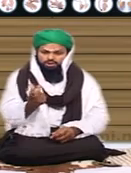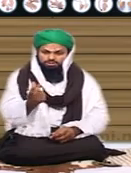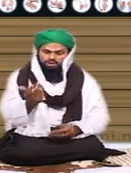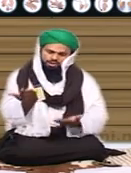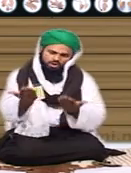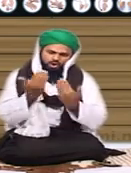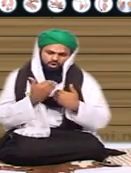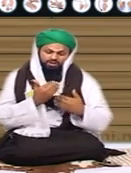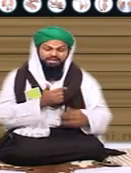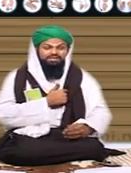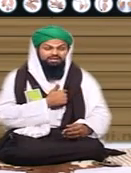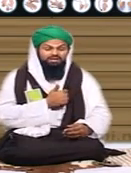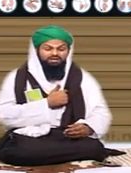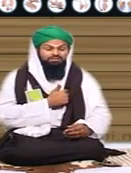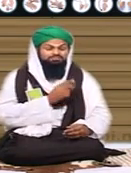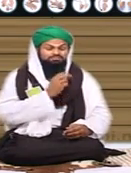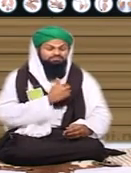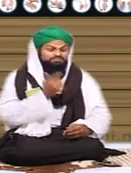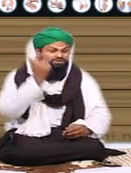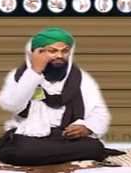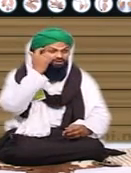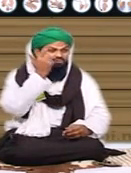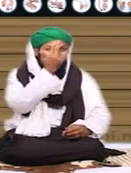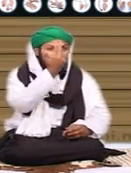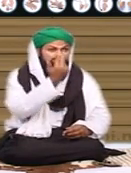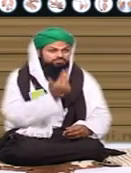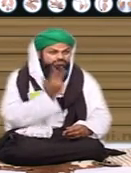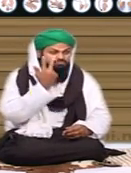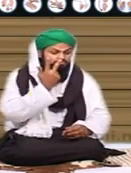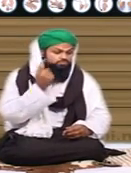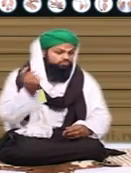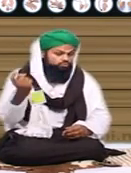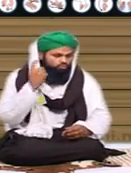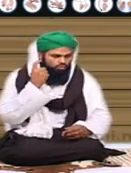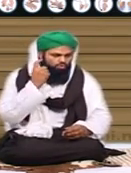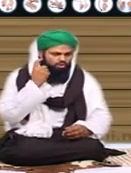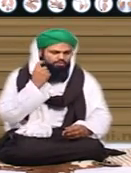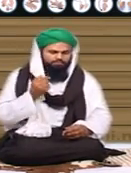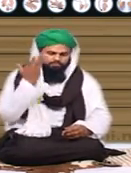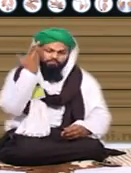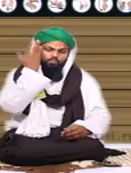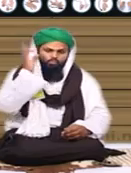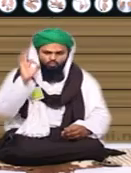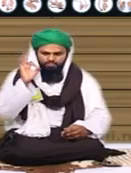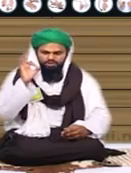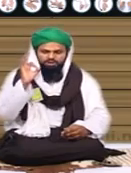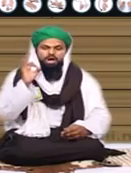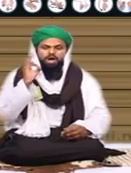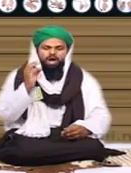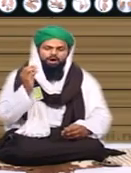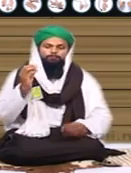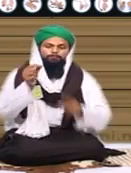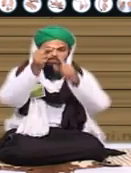جایا کریں، دل لگا کر اسے سنا کریں۔ تو میں امید کرتا ہوں کہ آپ ہمیشہ جس طرح آتے رہتے ہیں پابندی سے آتے رہیں،